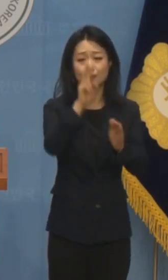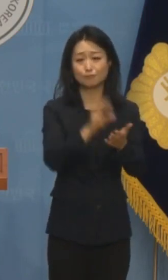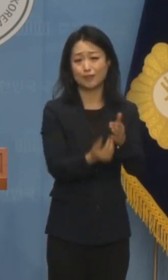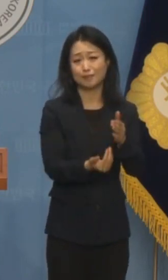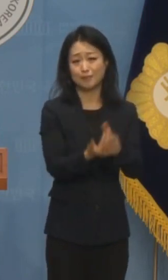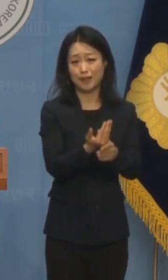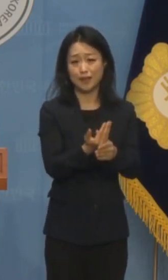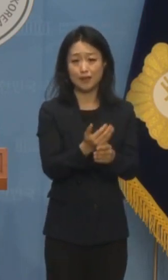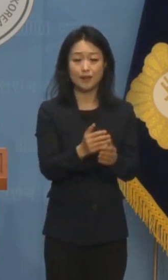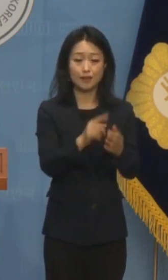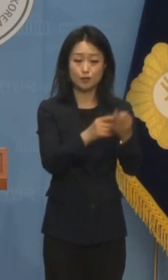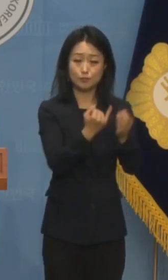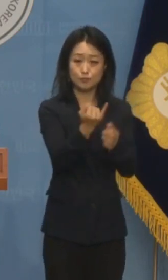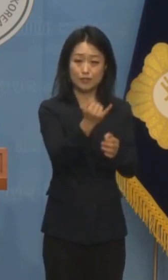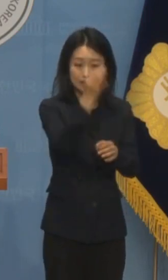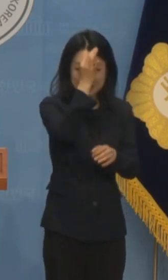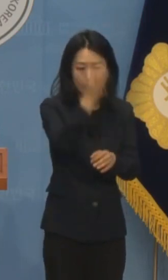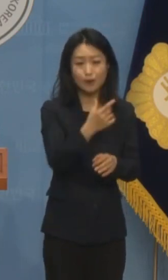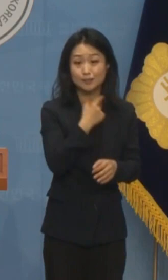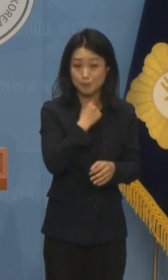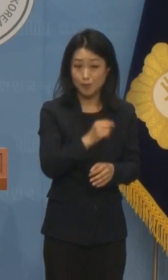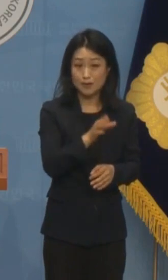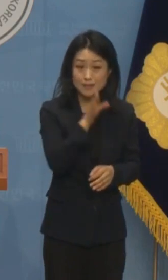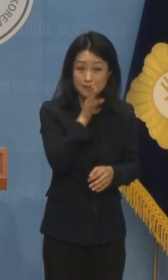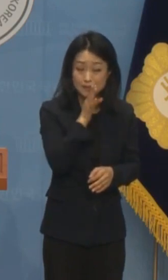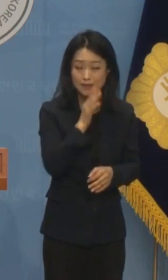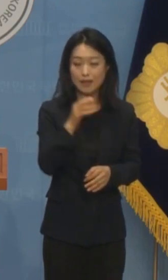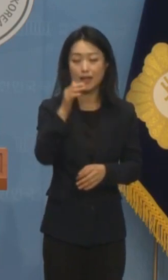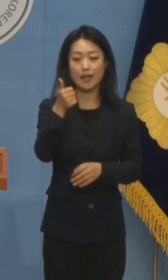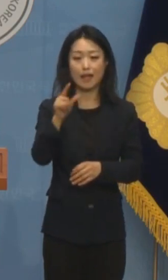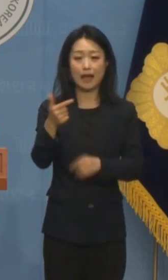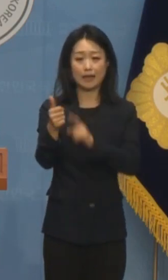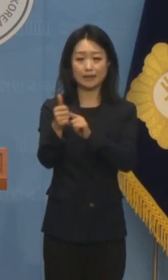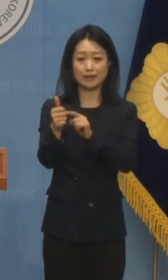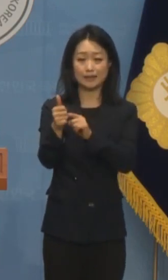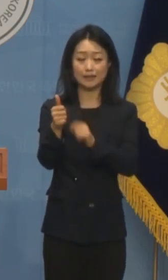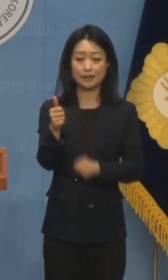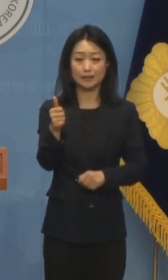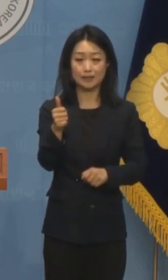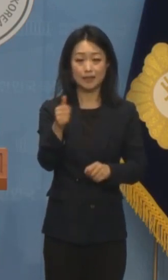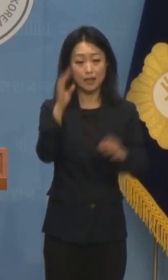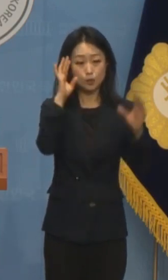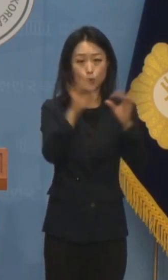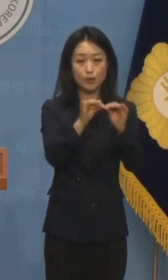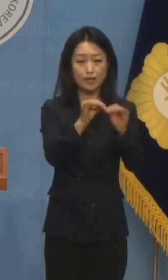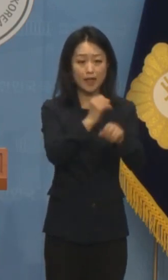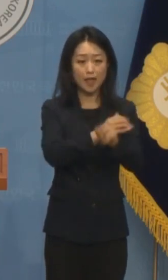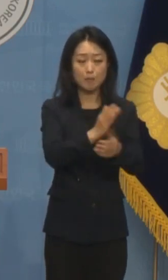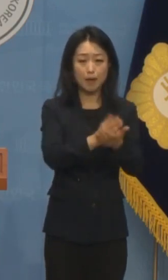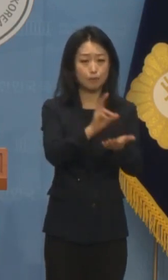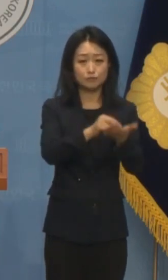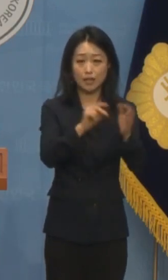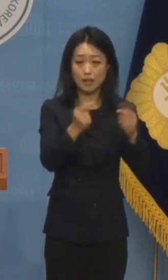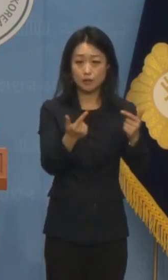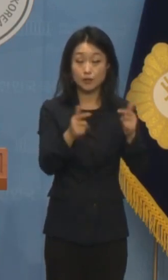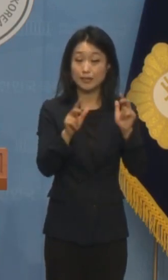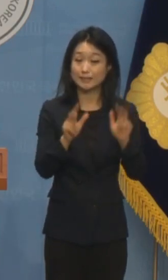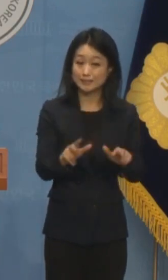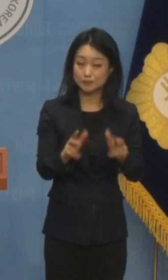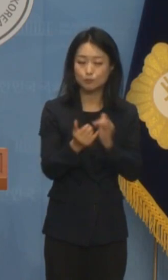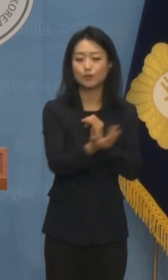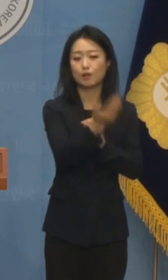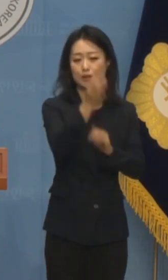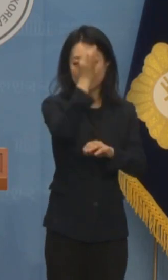국민께 사과를 하고 싶었다면 한동훈 전 비대위원장의 동의를 구하지 말고 지금이라도